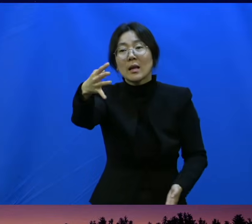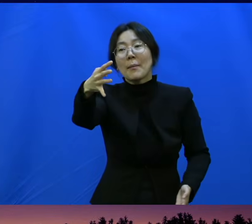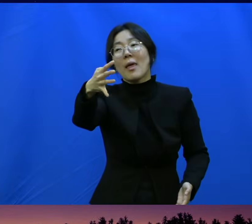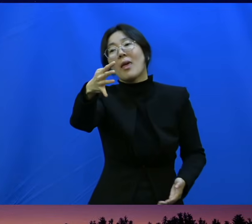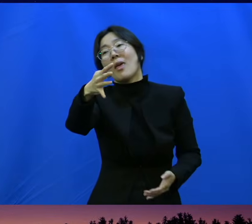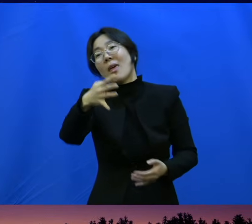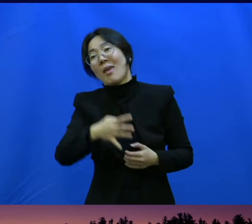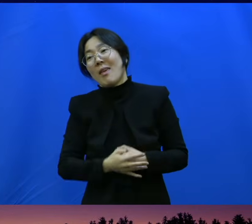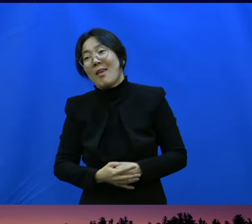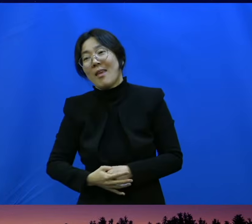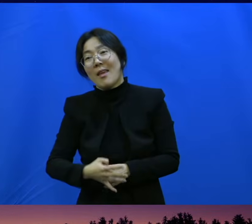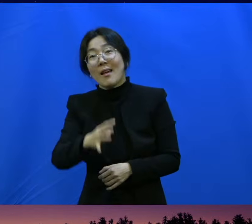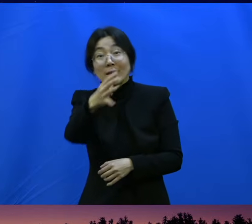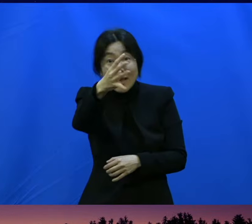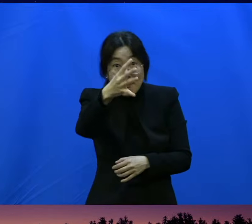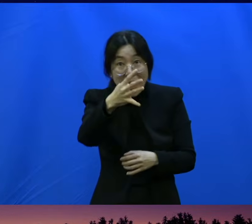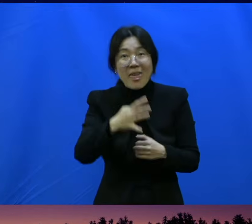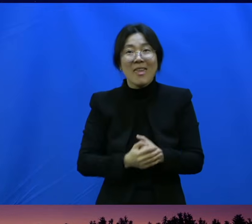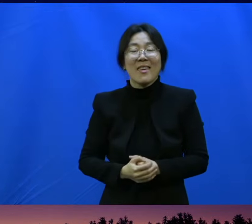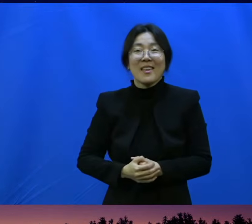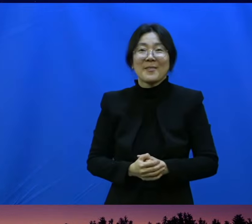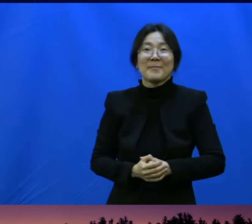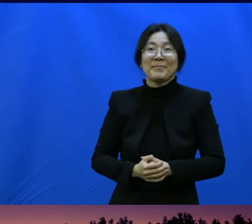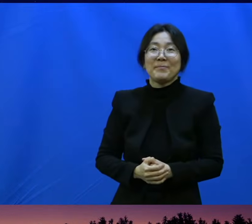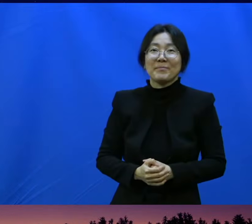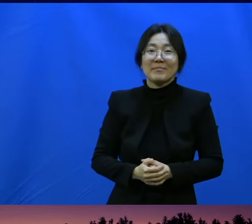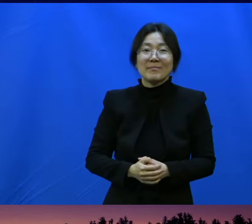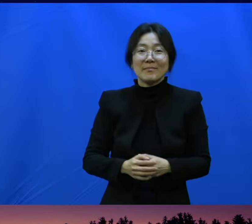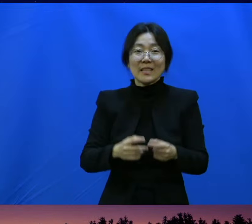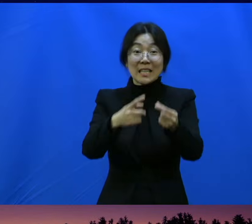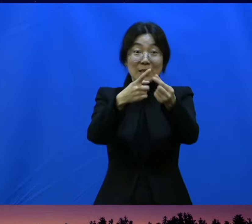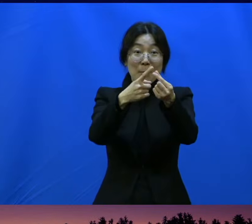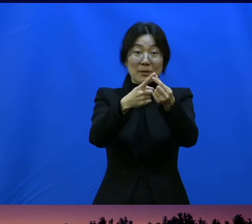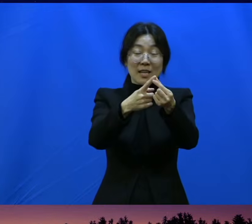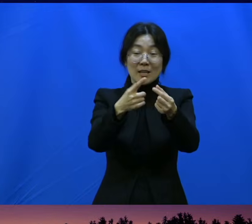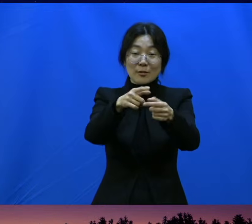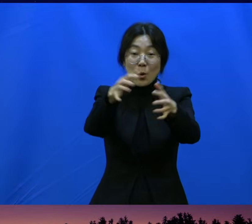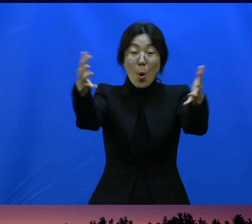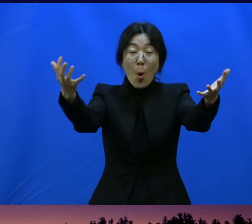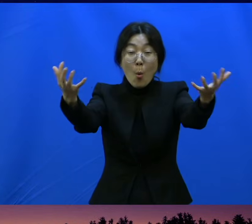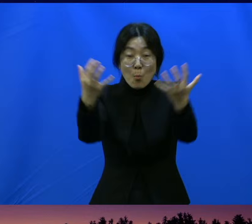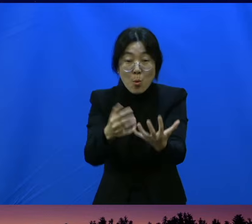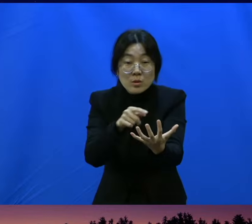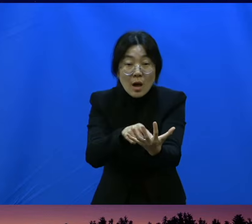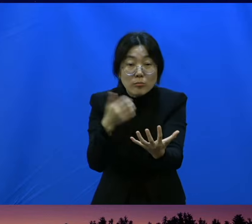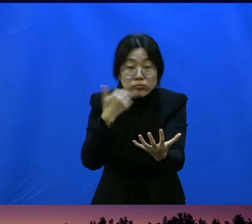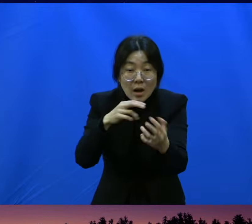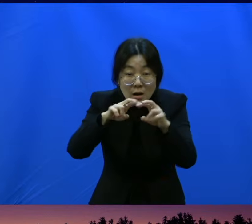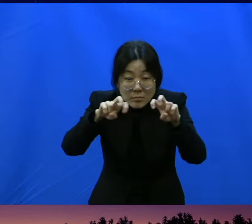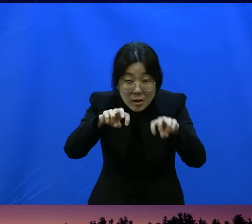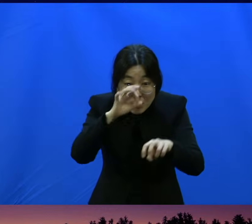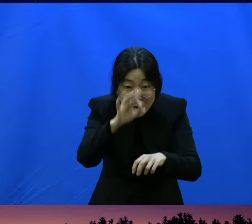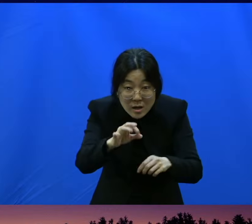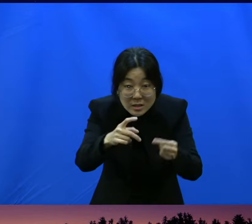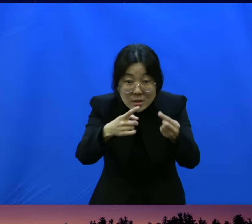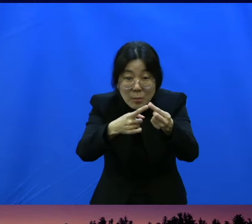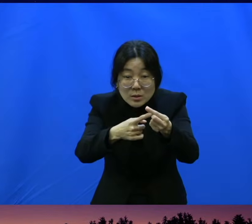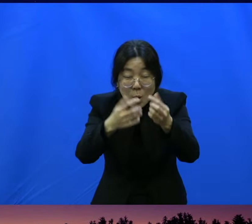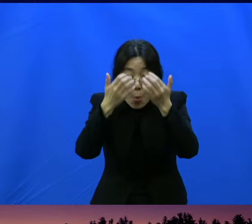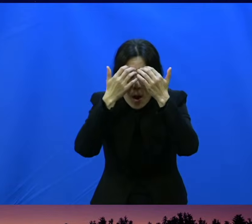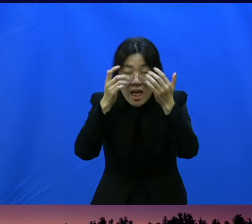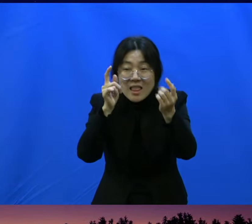여러분, 여기 세 부류의 사람들이 찾아와요. 첫 번째는 환난당한 사람이에요. 두